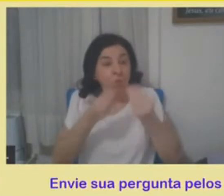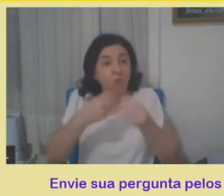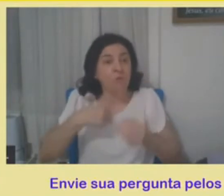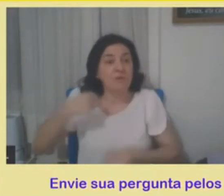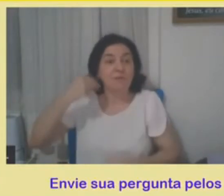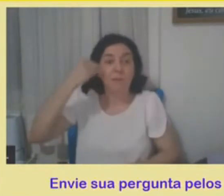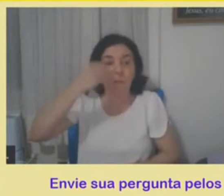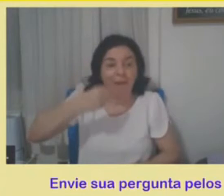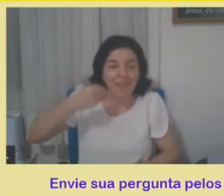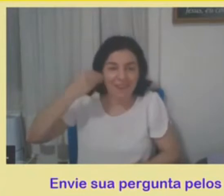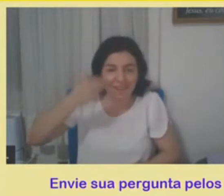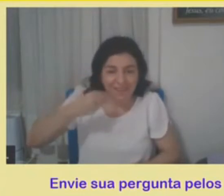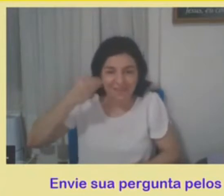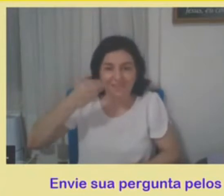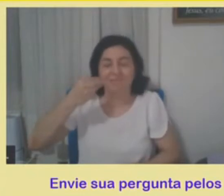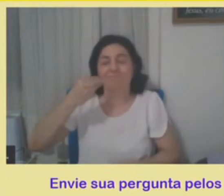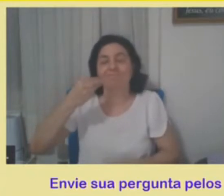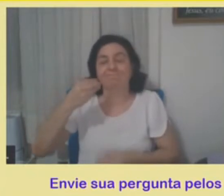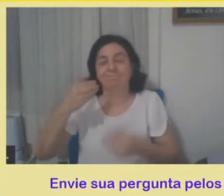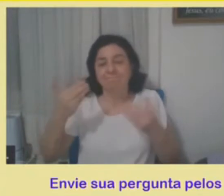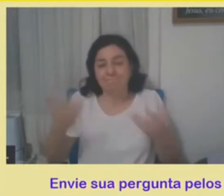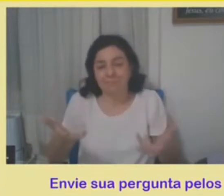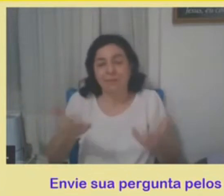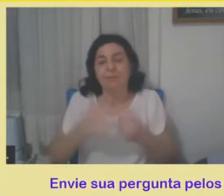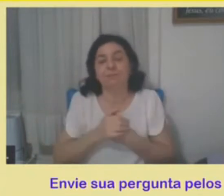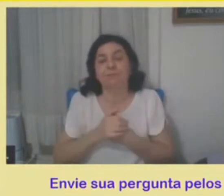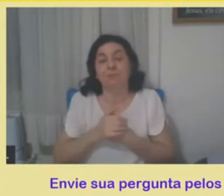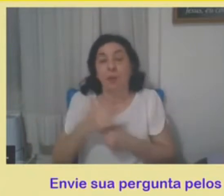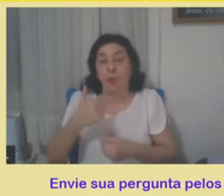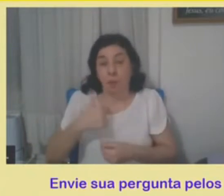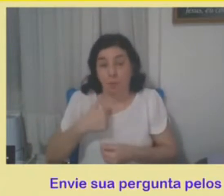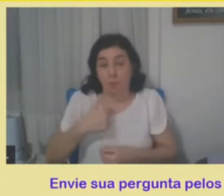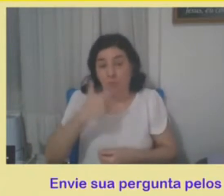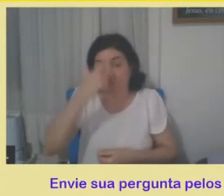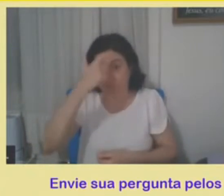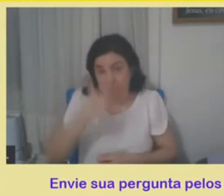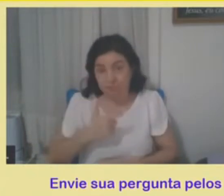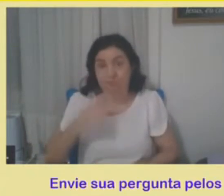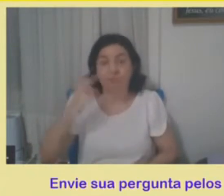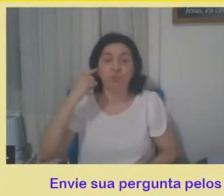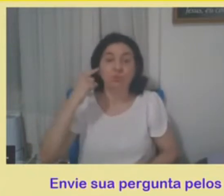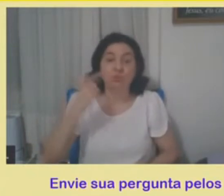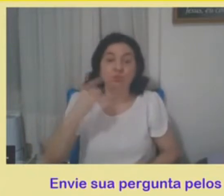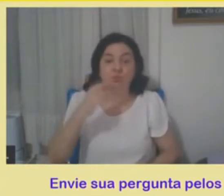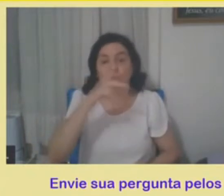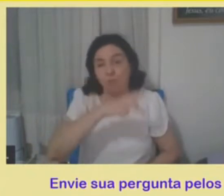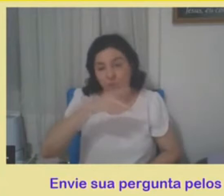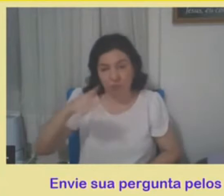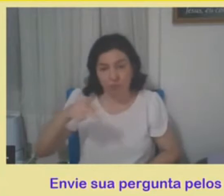hoje, apresentar para vocês as minhas experiências.